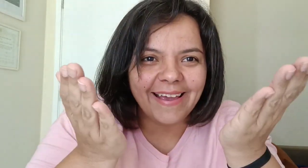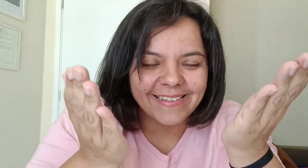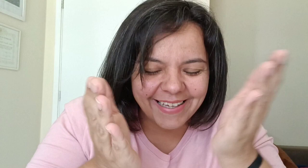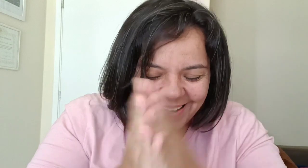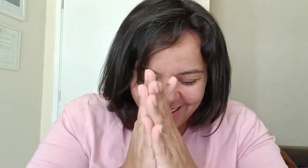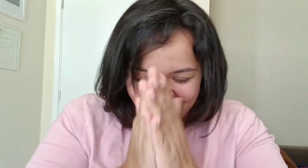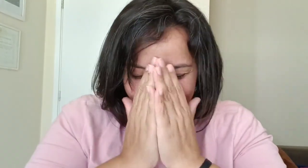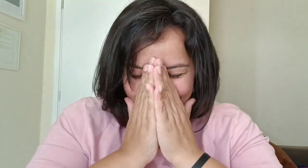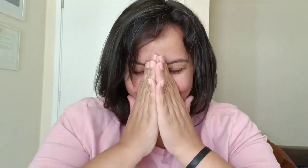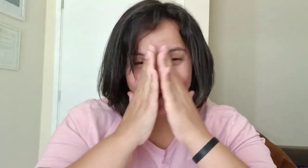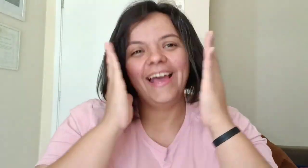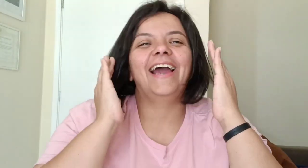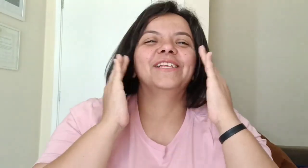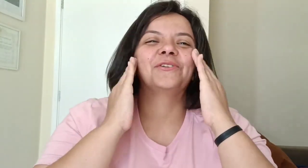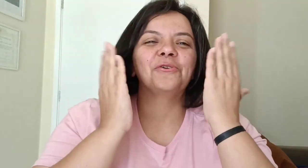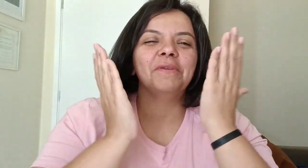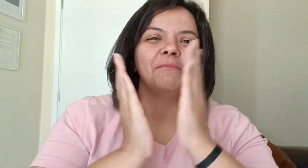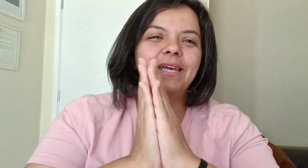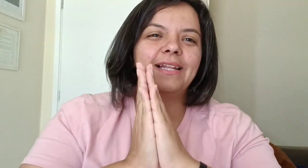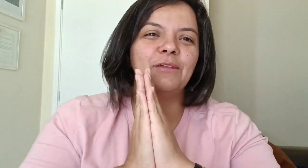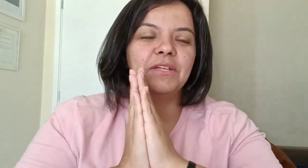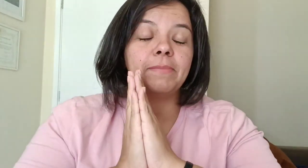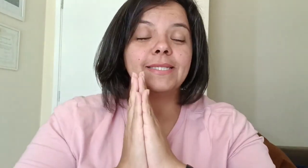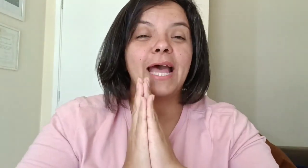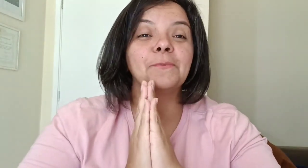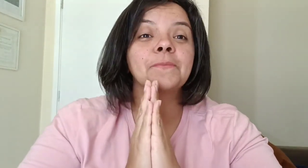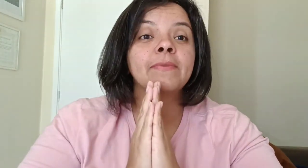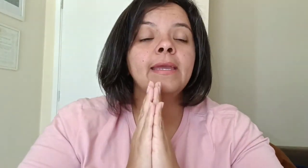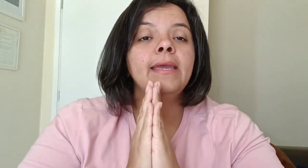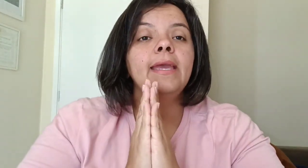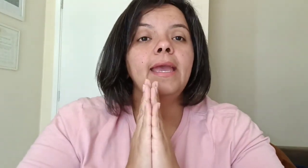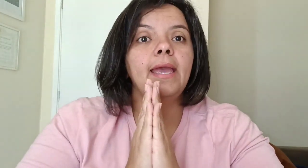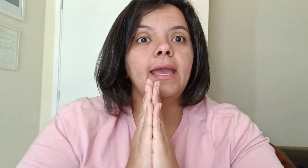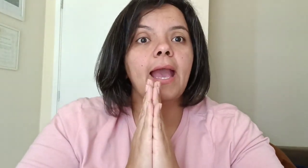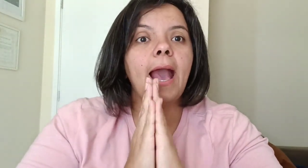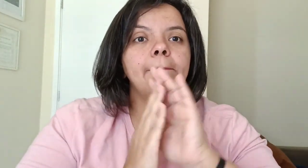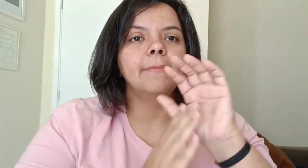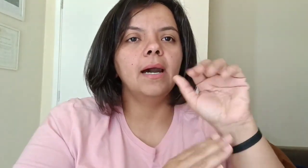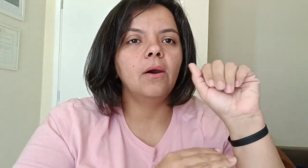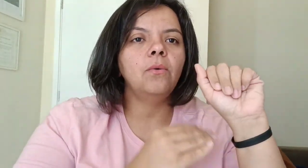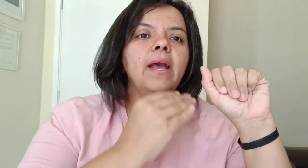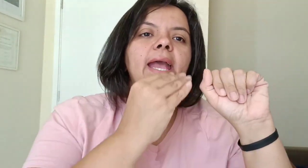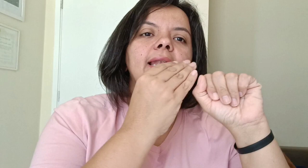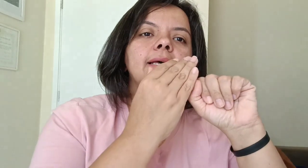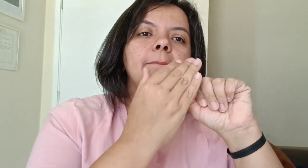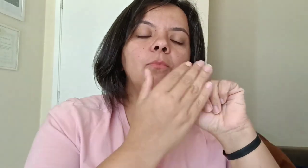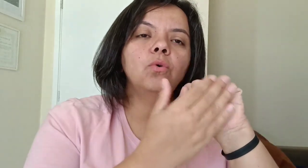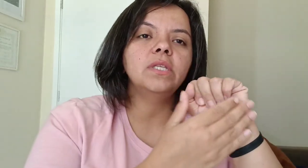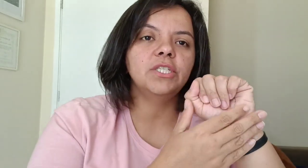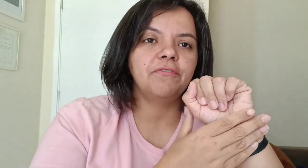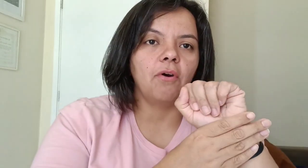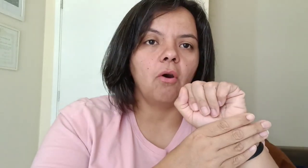2023, ainda tô com minha mente lá no ano passado. A mão, ela muda de